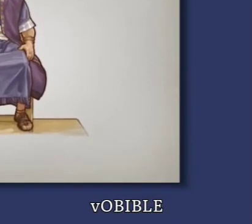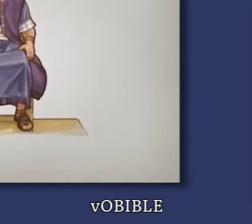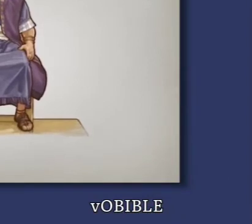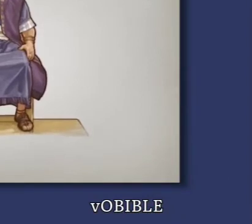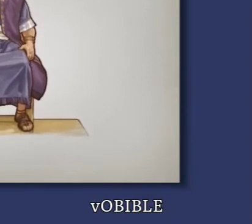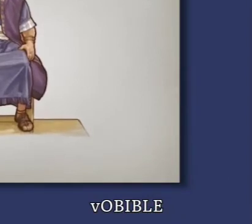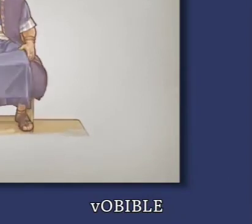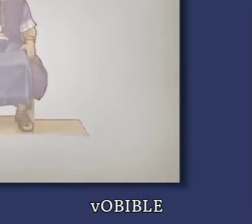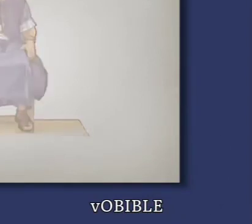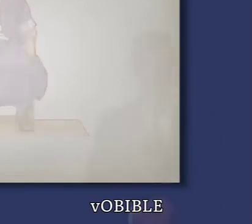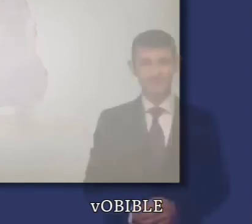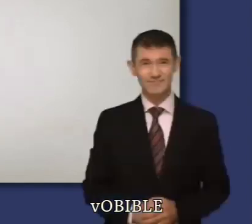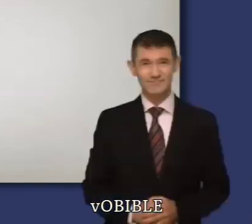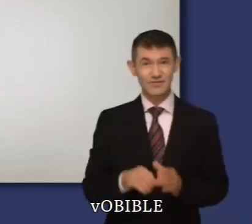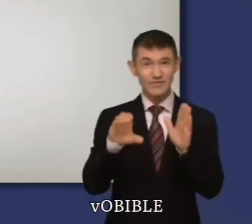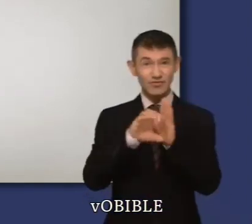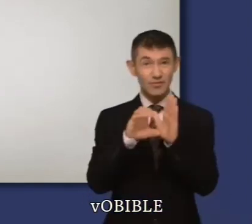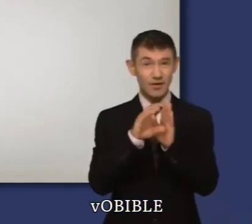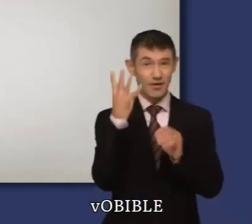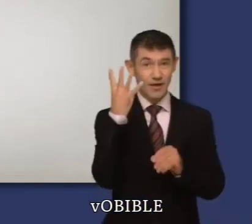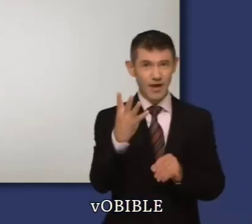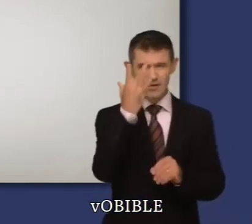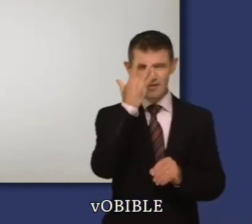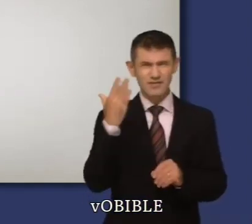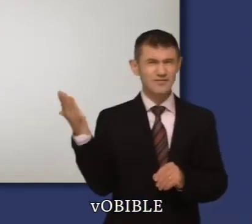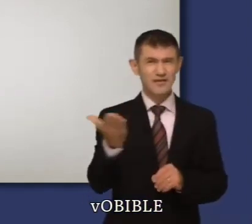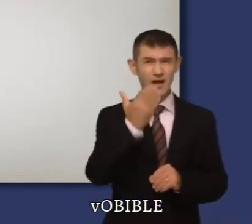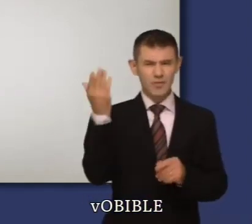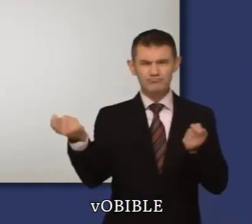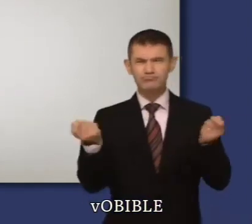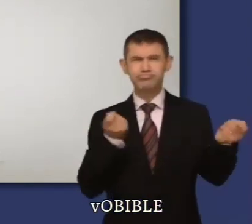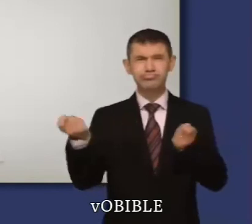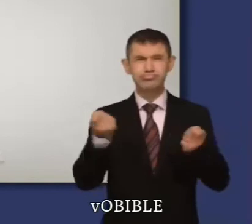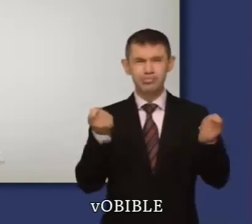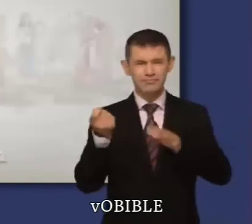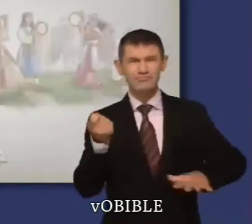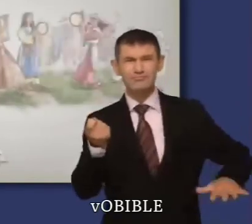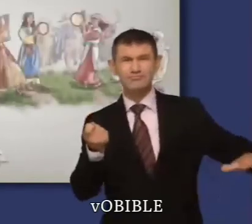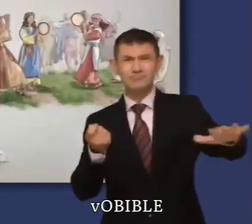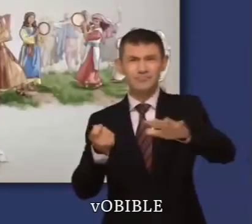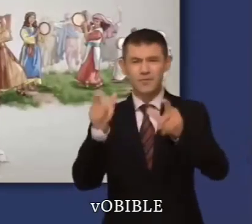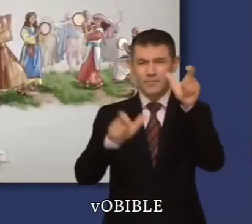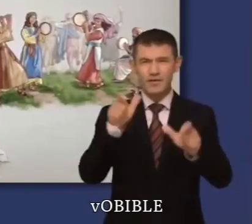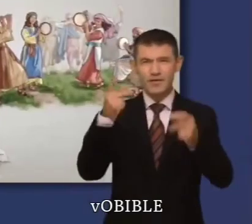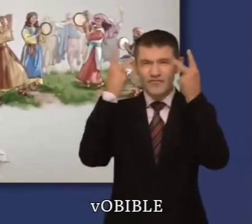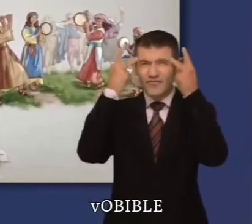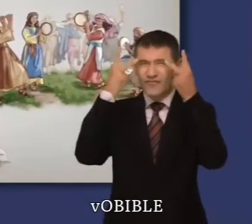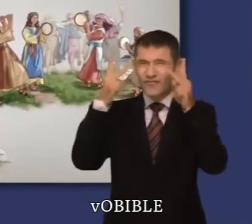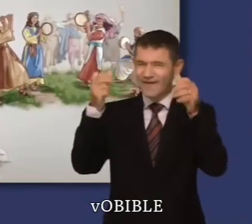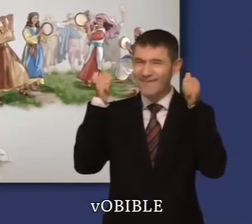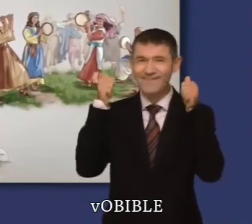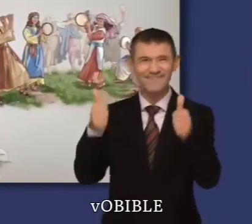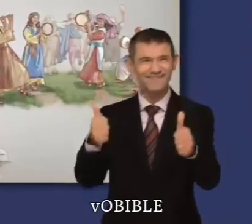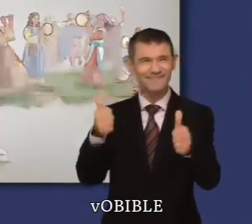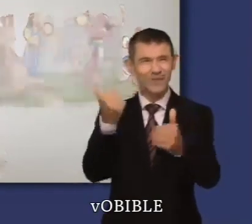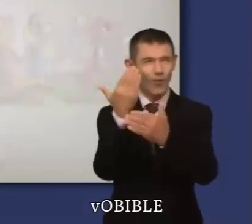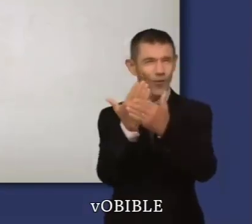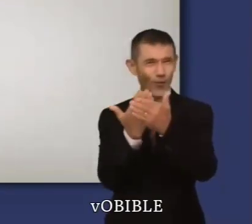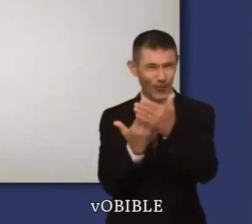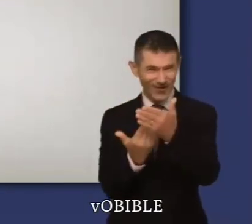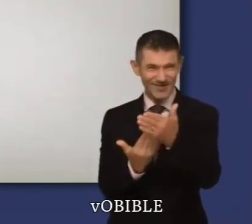Le récit couvre une période de 129 ans qui commence en 1040 avant notre ère, avec les derniers jours de la vie du